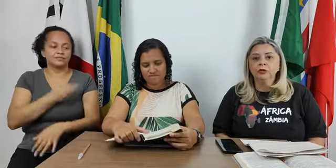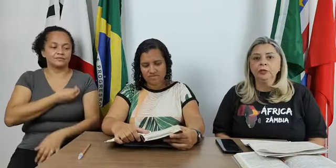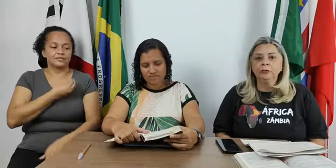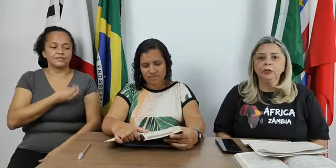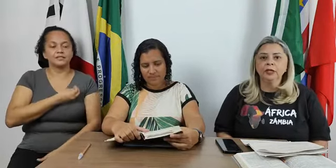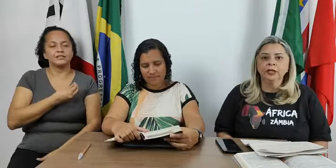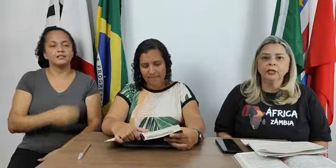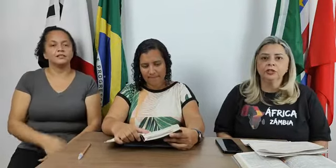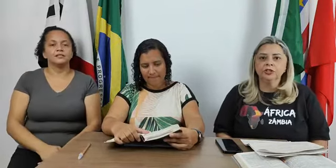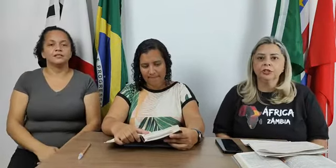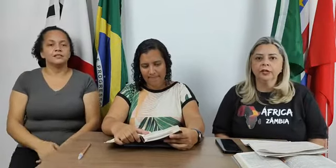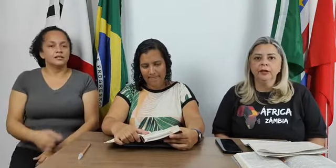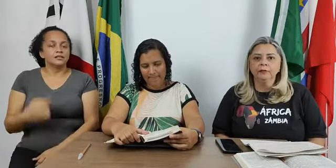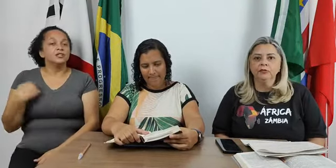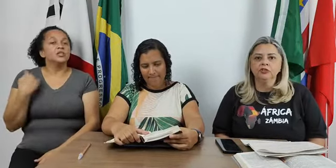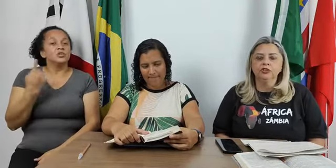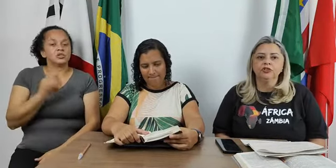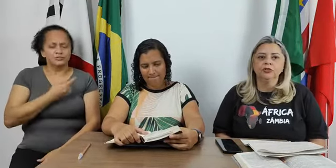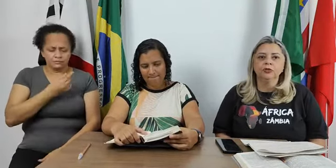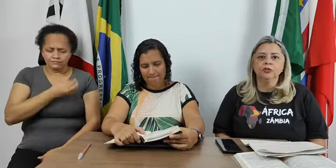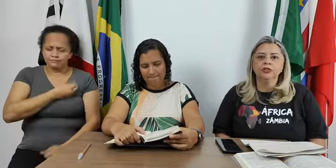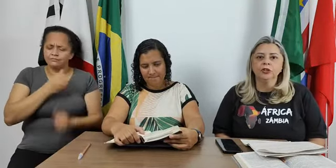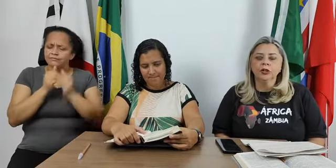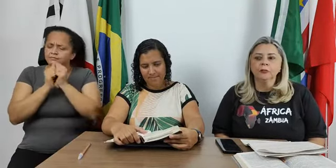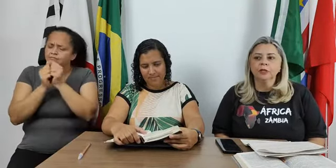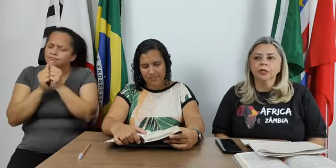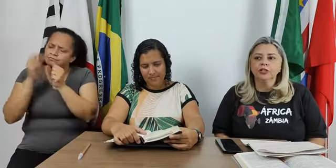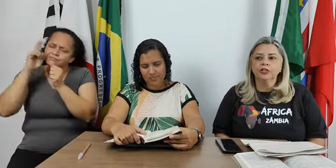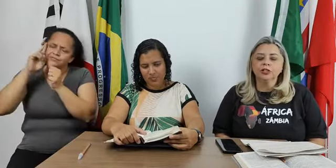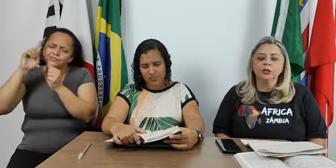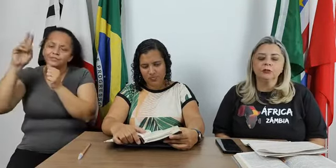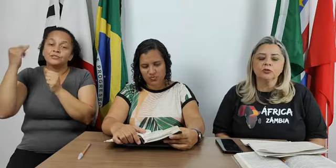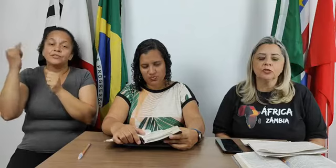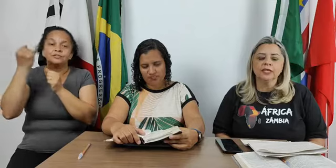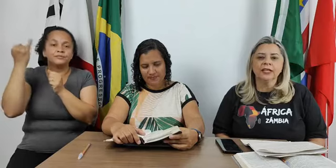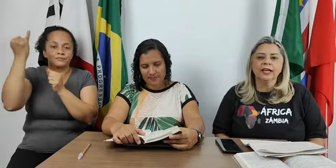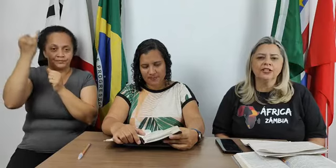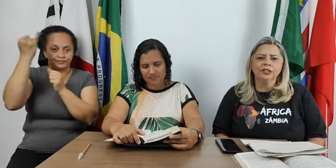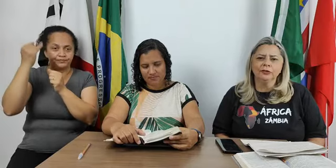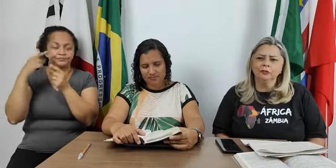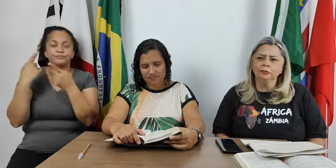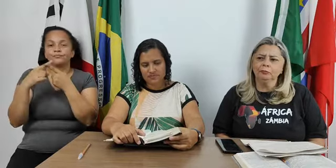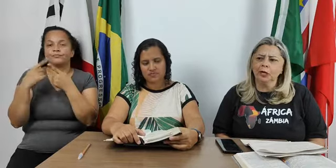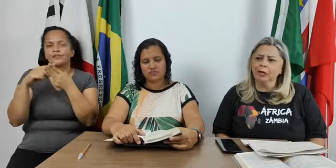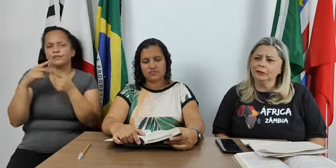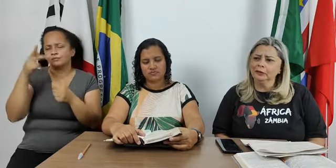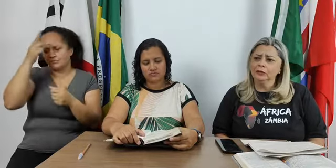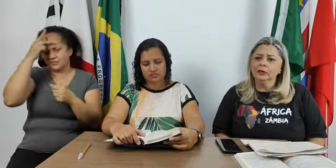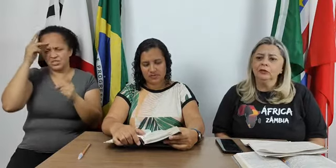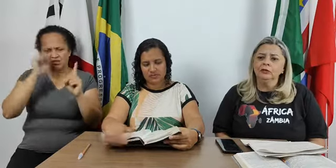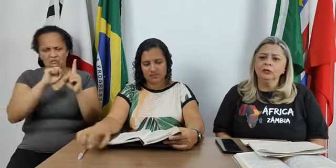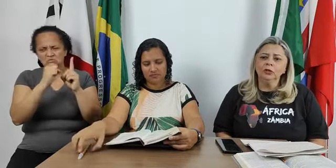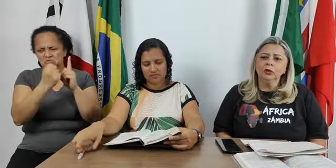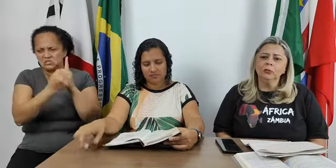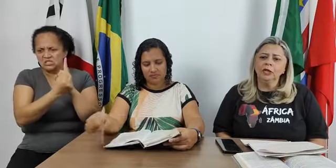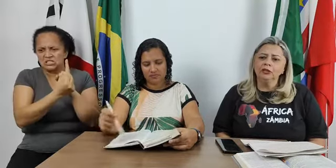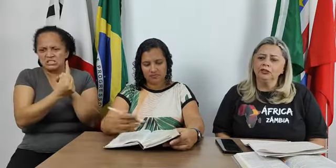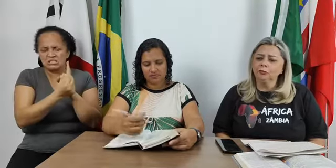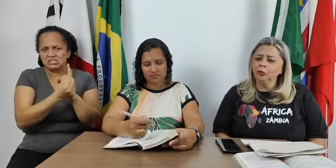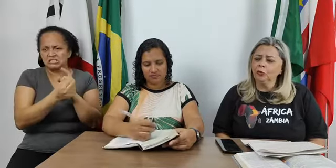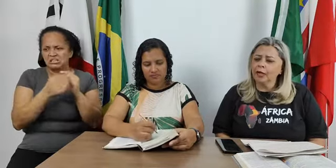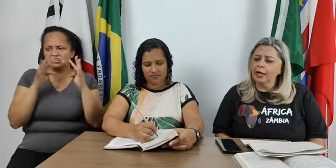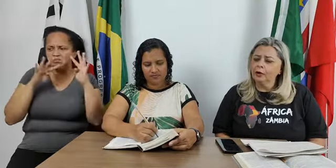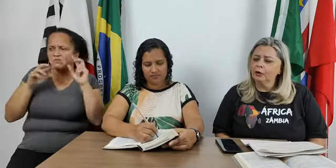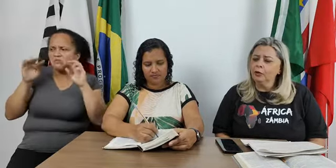testemunho é tão importante, né, para os dias de hoje, porque a gente está numa sociedade deturpada,